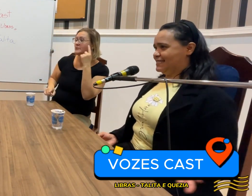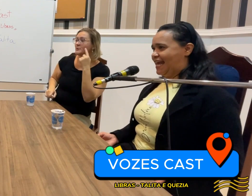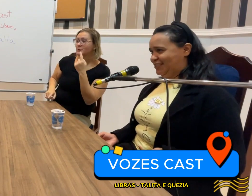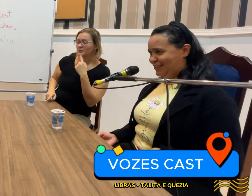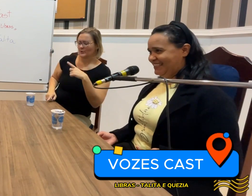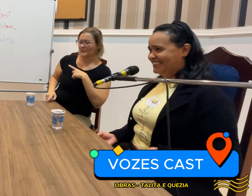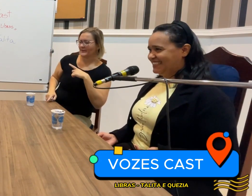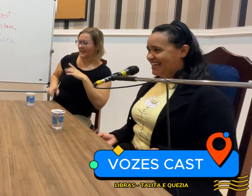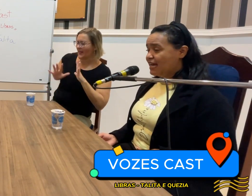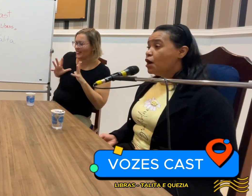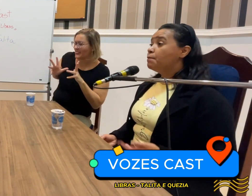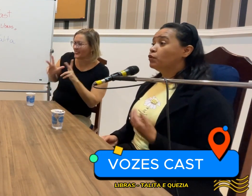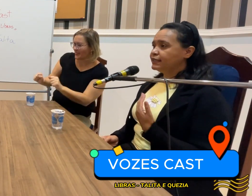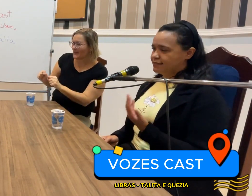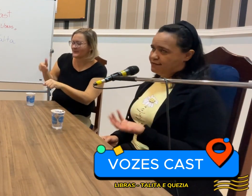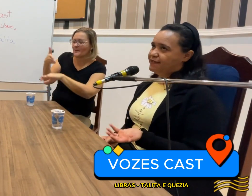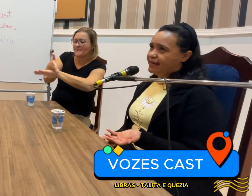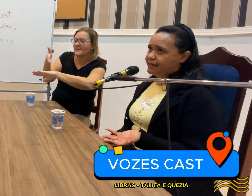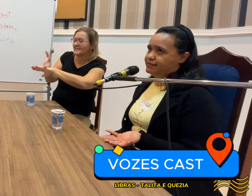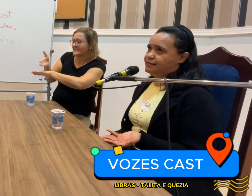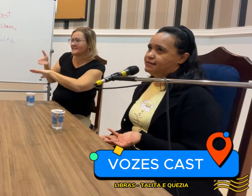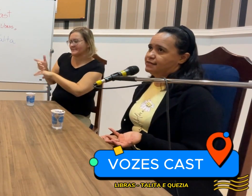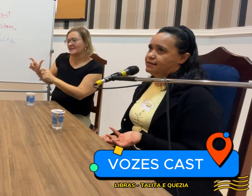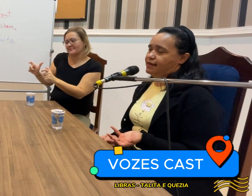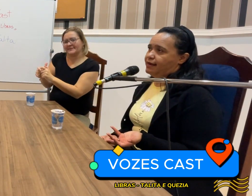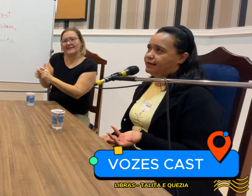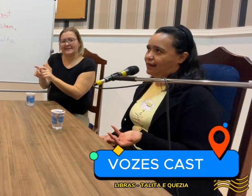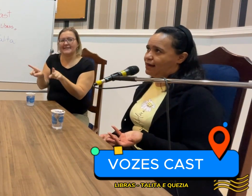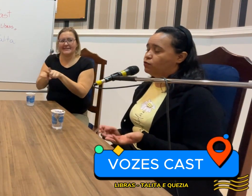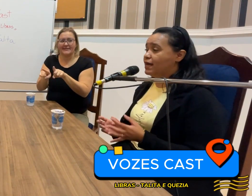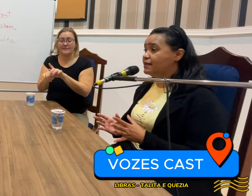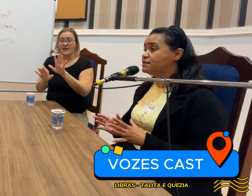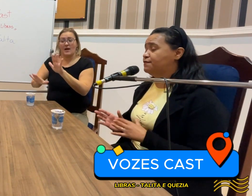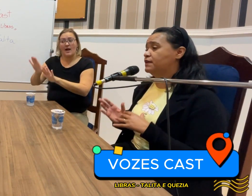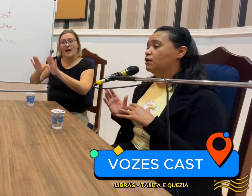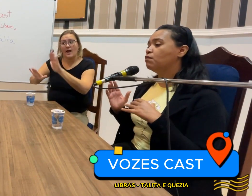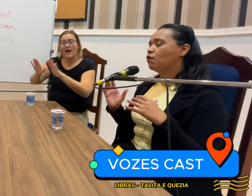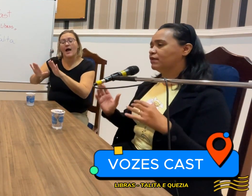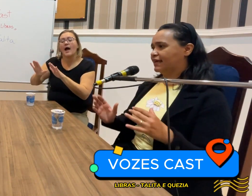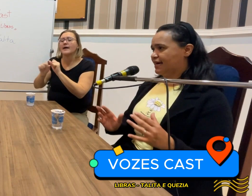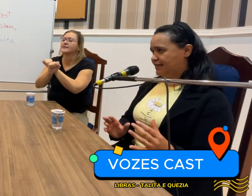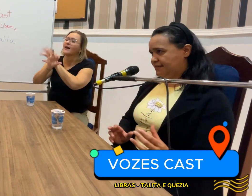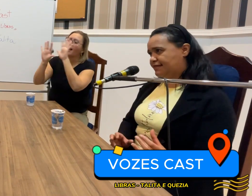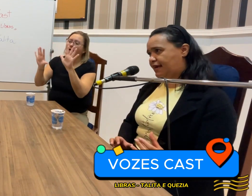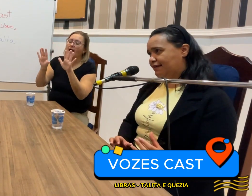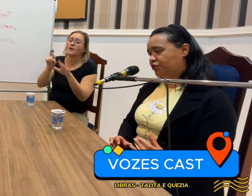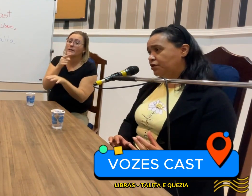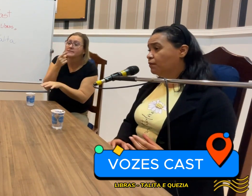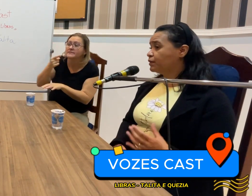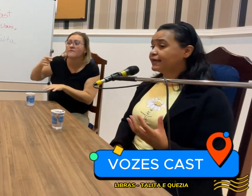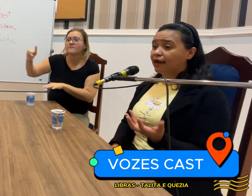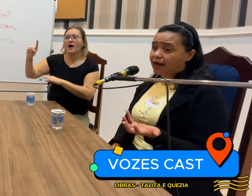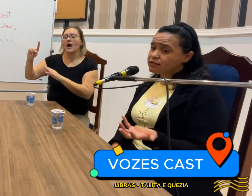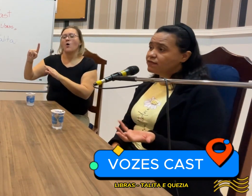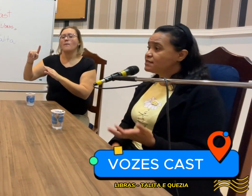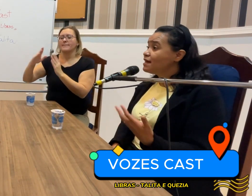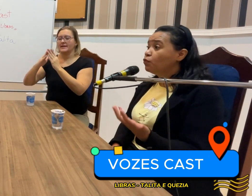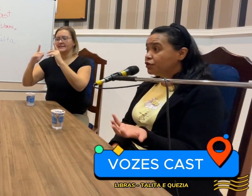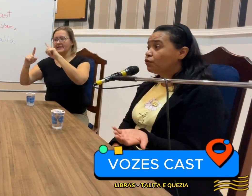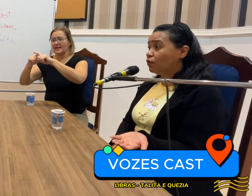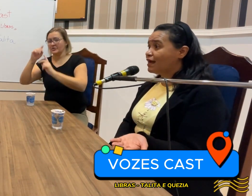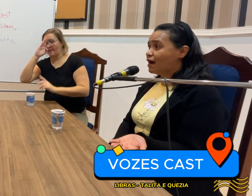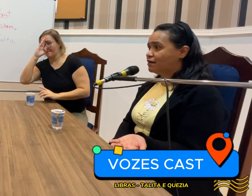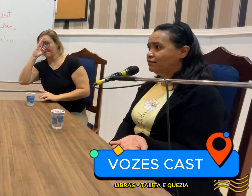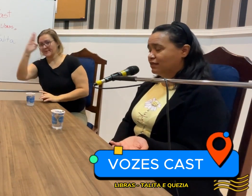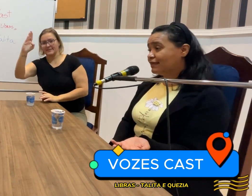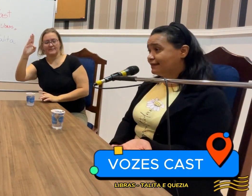lá na sede. Então. Né? Muitas vezes, é claro, eles vão congregar na sede, porque lá, às vezes, é o